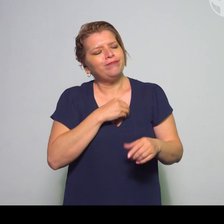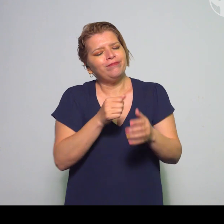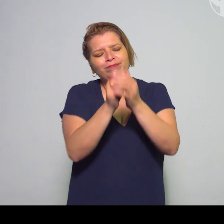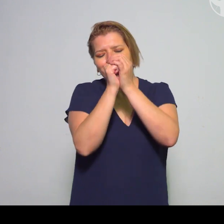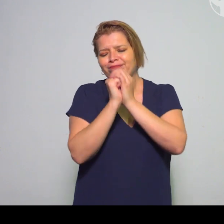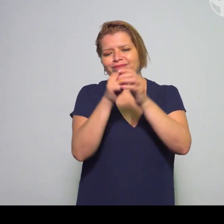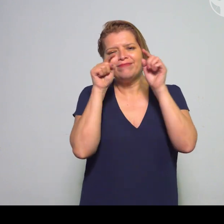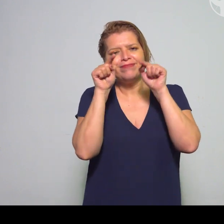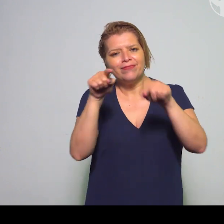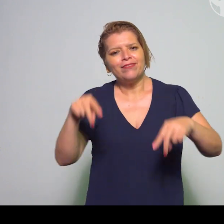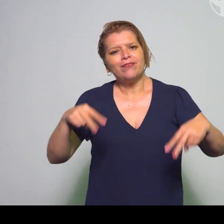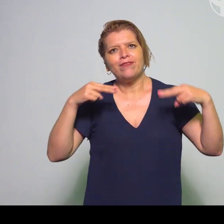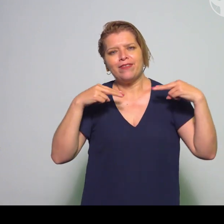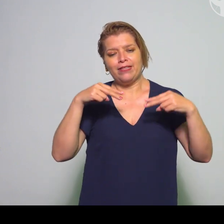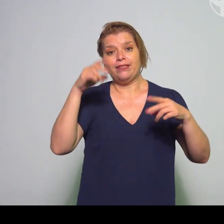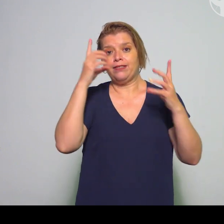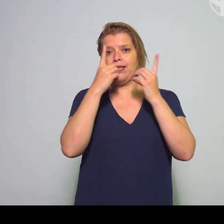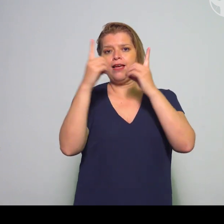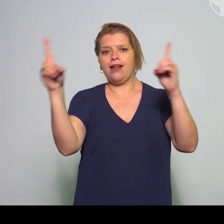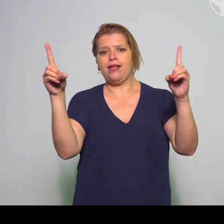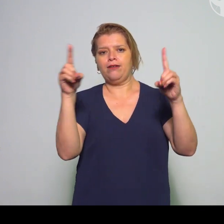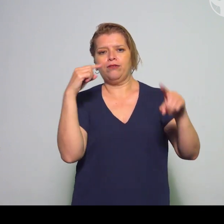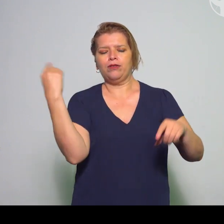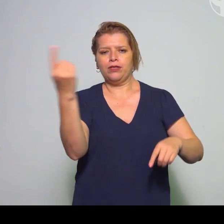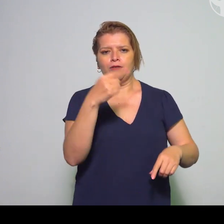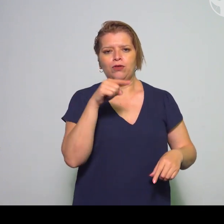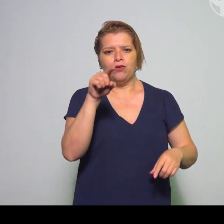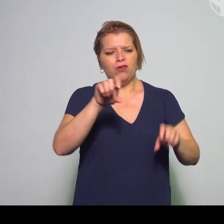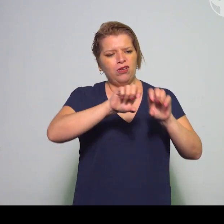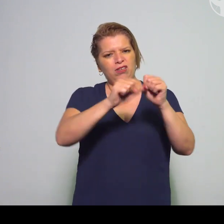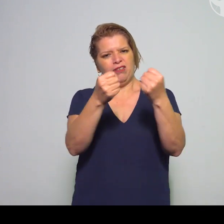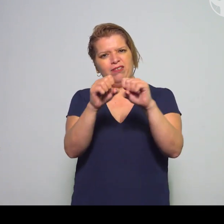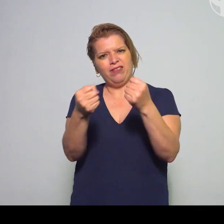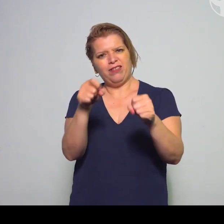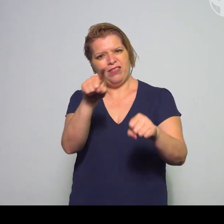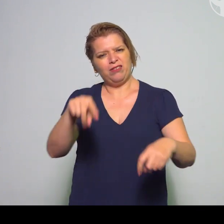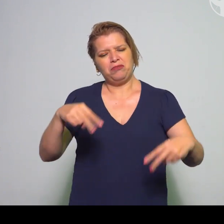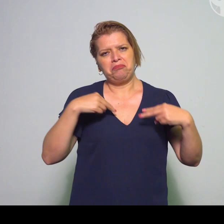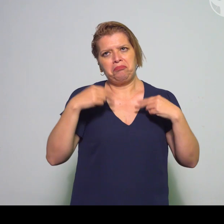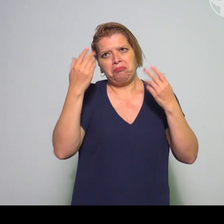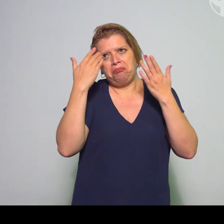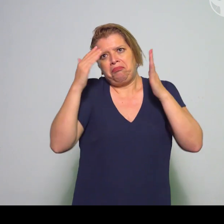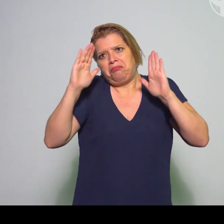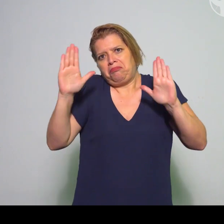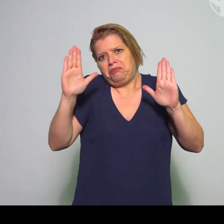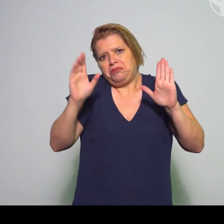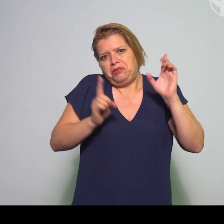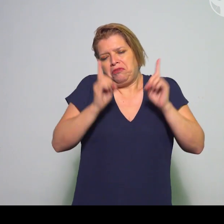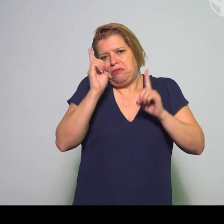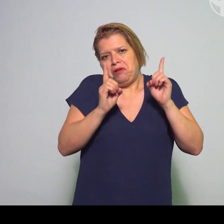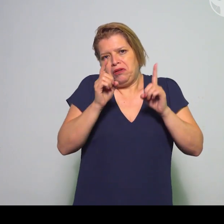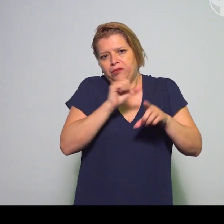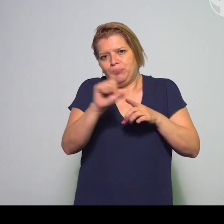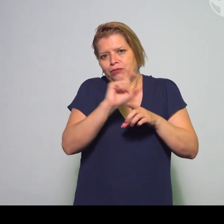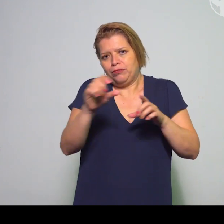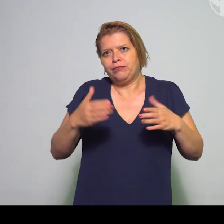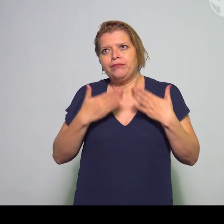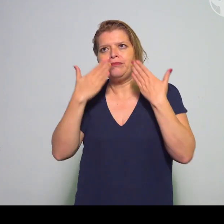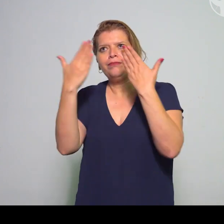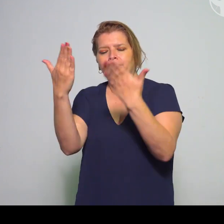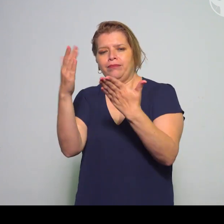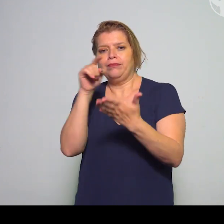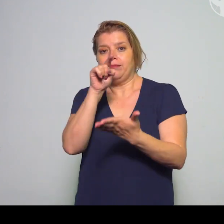misericordia de Dios. Así que hoy queremos orar por ti, declarando que los pedazos rotos de tu vida, no sé qué pedazos